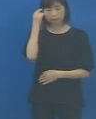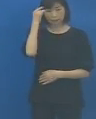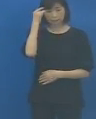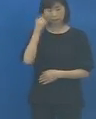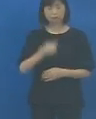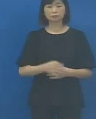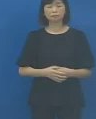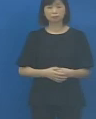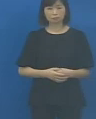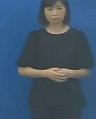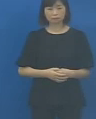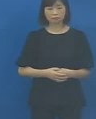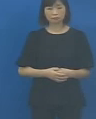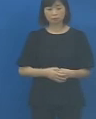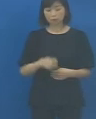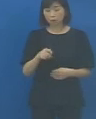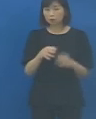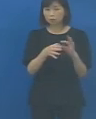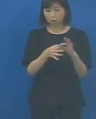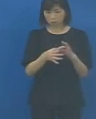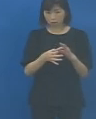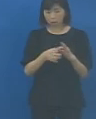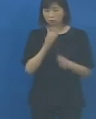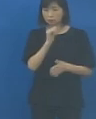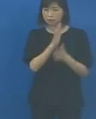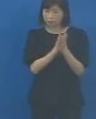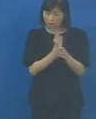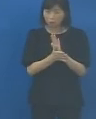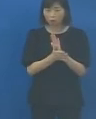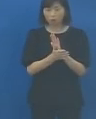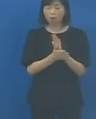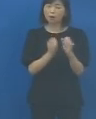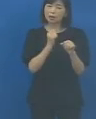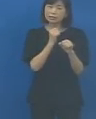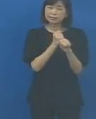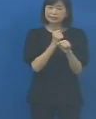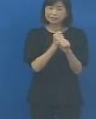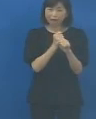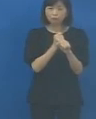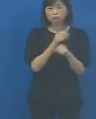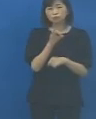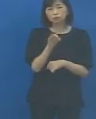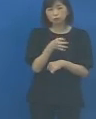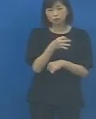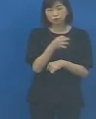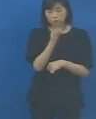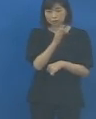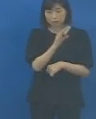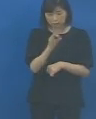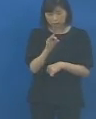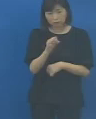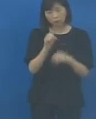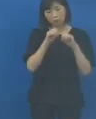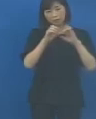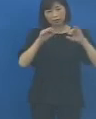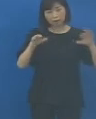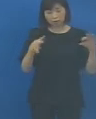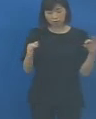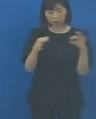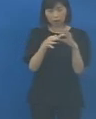。これによりまして鳥取の産物についての PR にもなろうかと考えております。